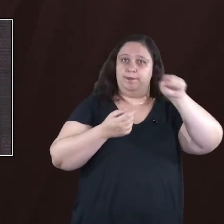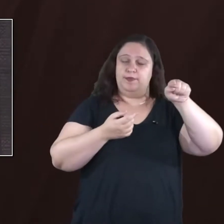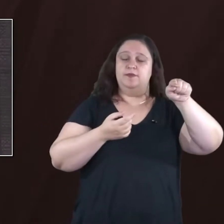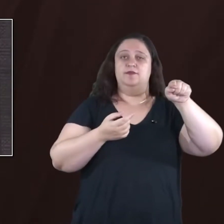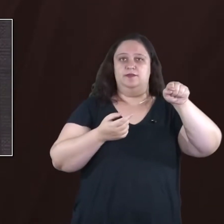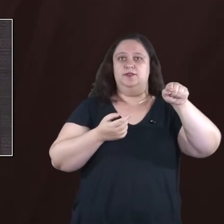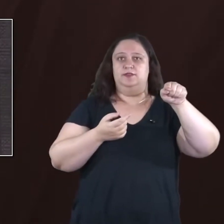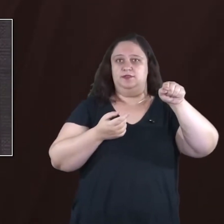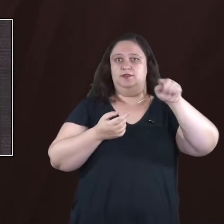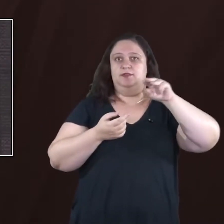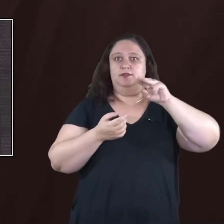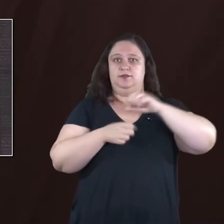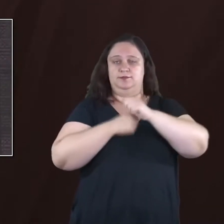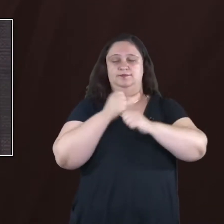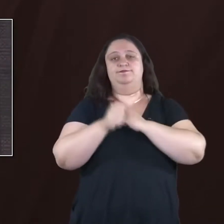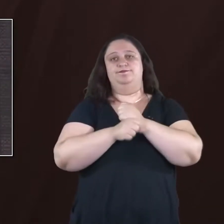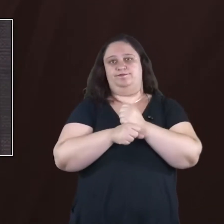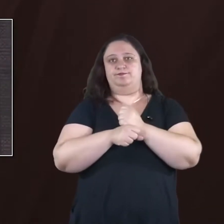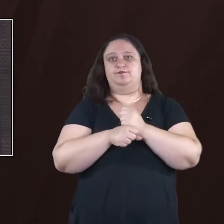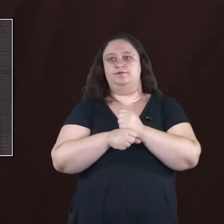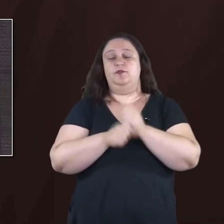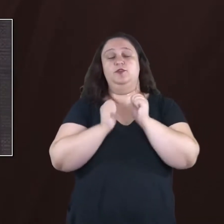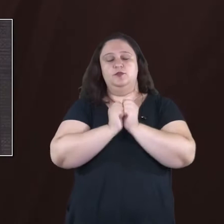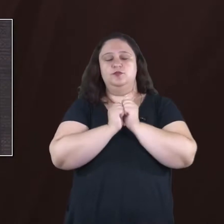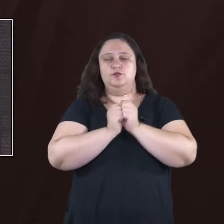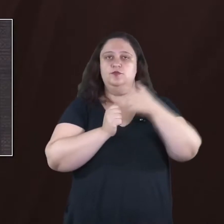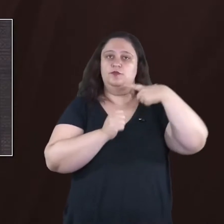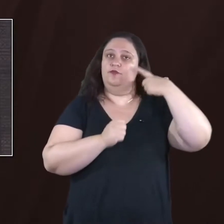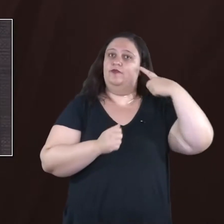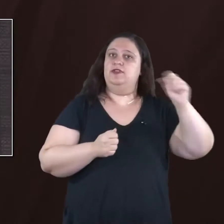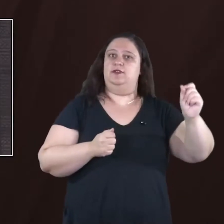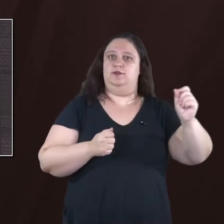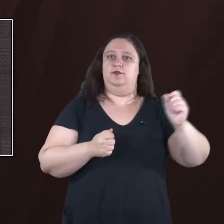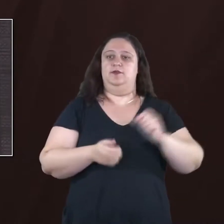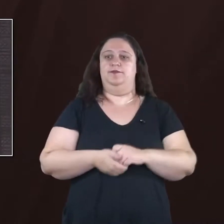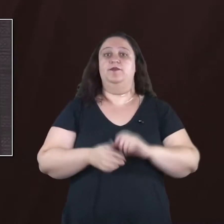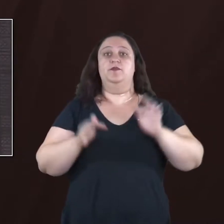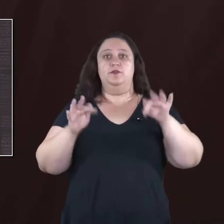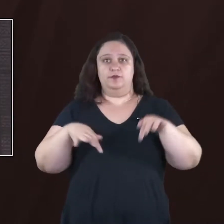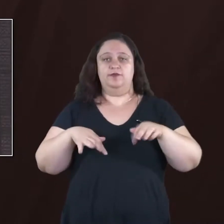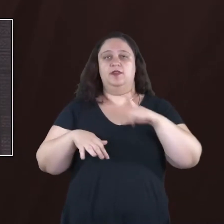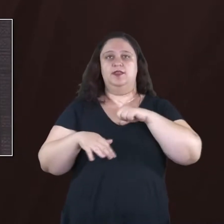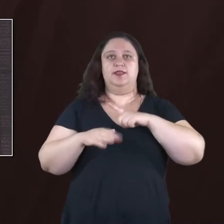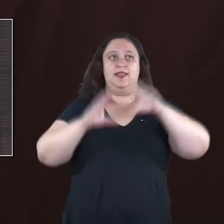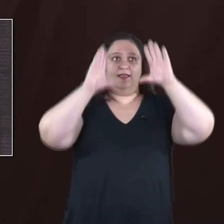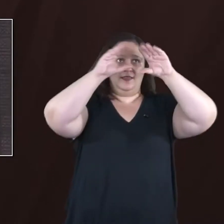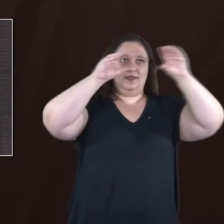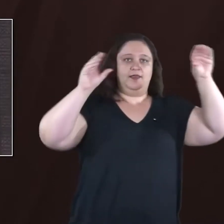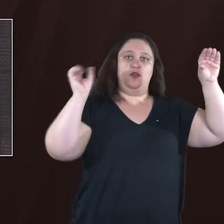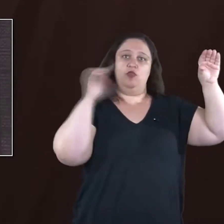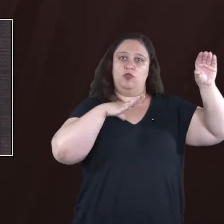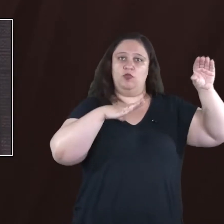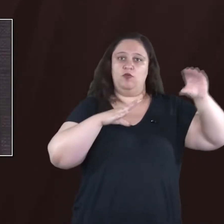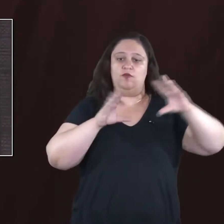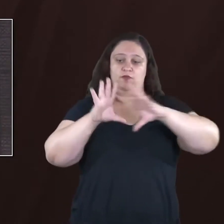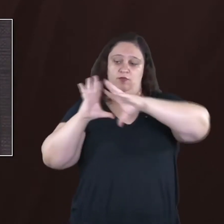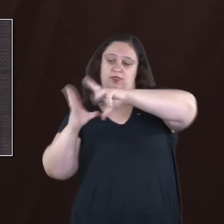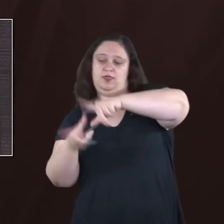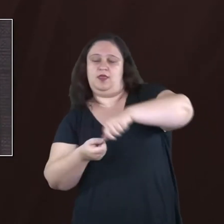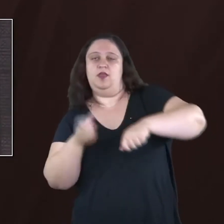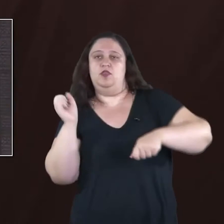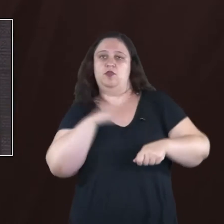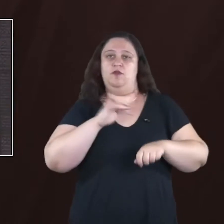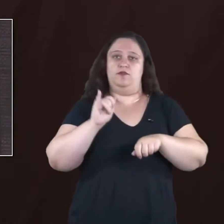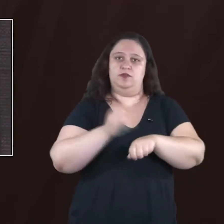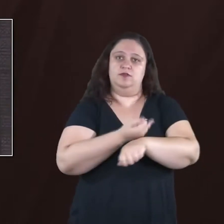por 1000 anos, juntamente com seus vencedores. E por fim, virá o novo céu, nova terra, nova Jerusalém, onde